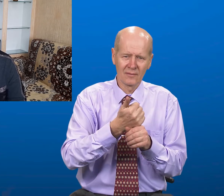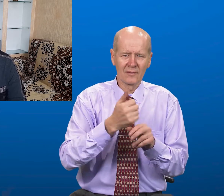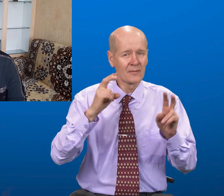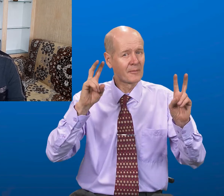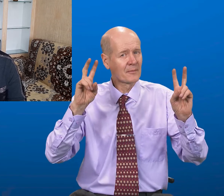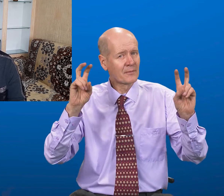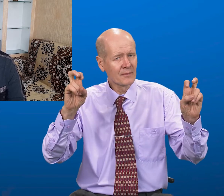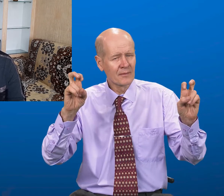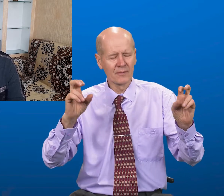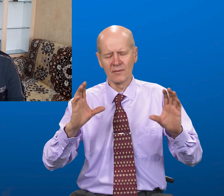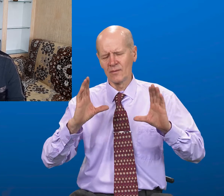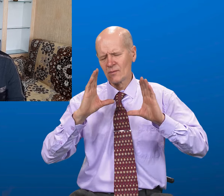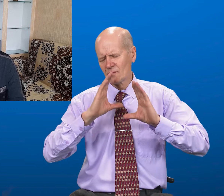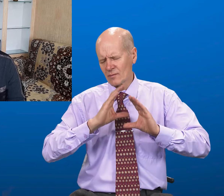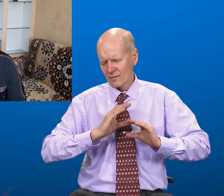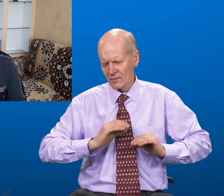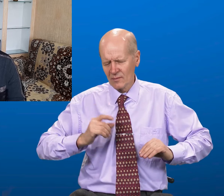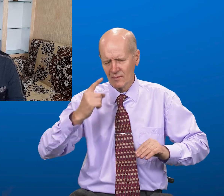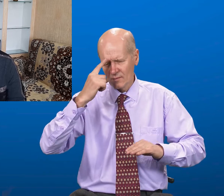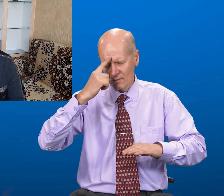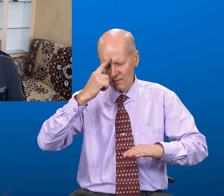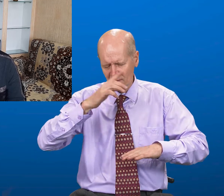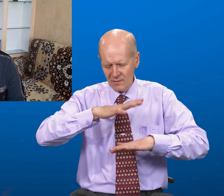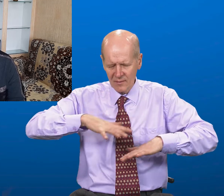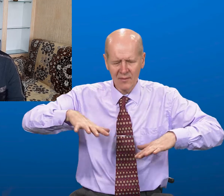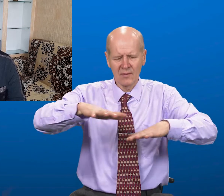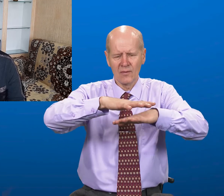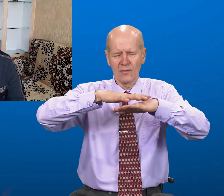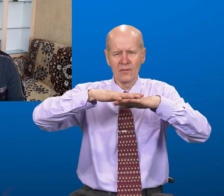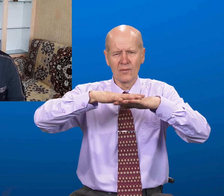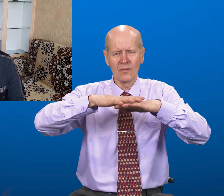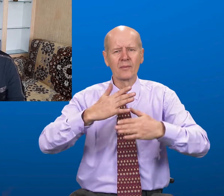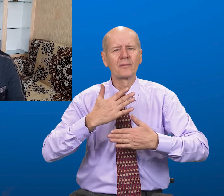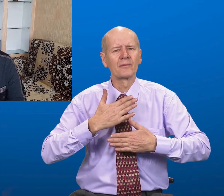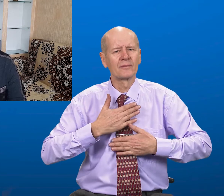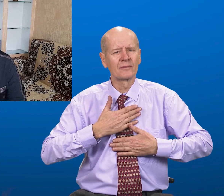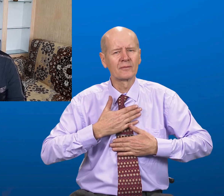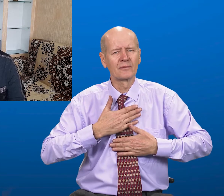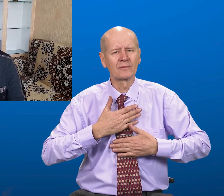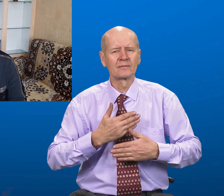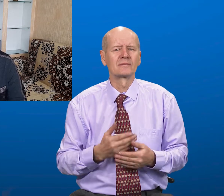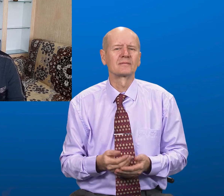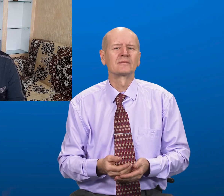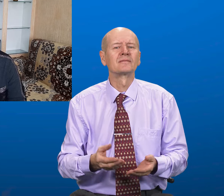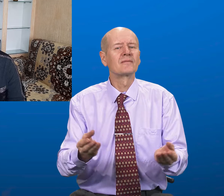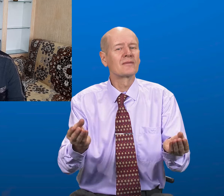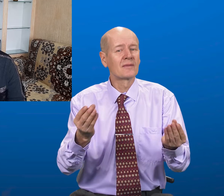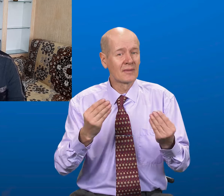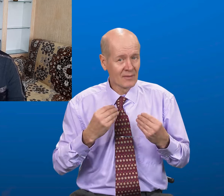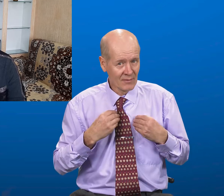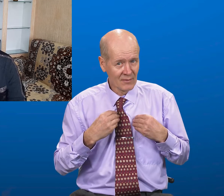называется «Утешайте народ мой». Я уверена, что у каждого из вас была возможность в течение недели самостоятельно изучить эту